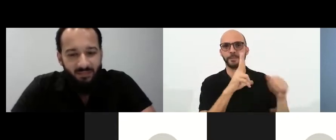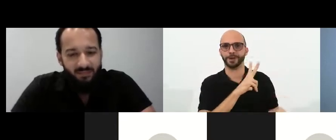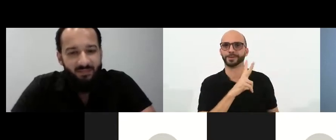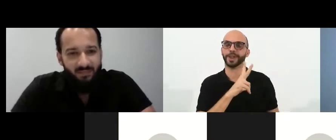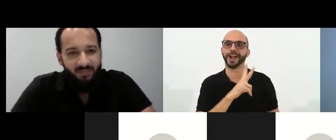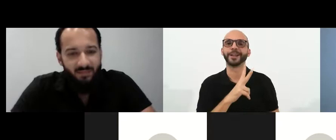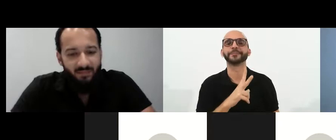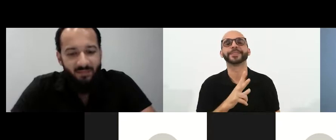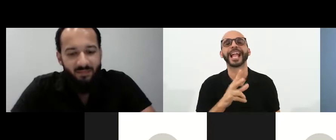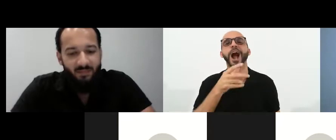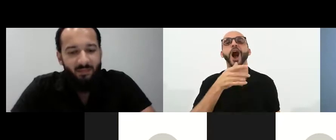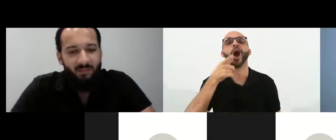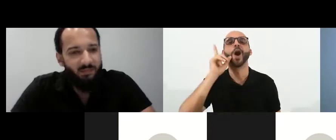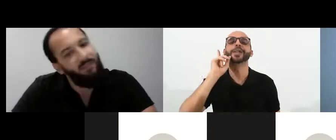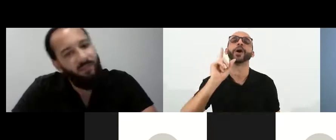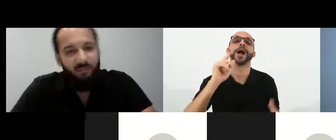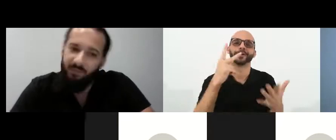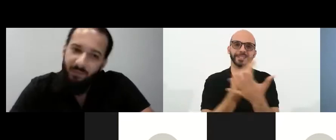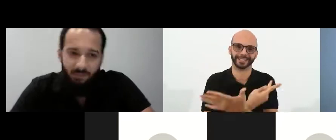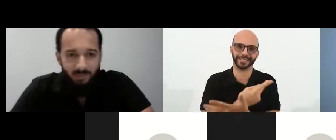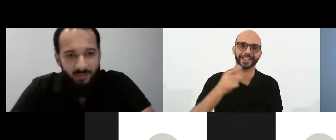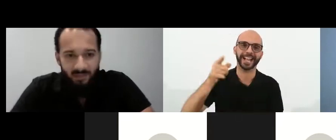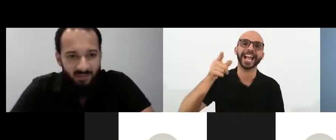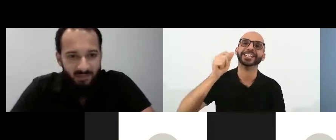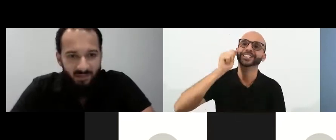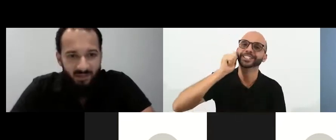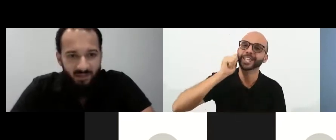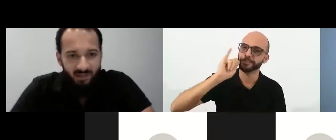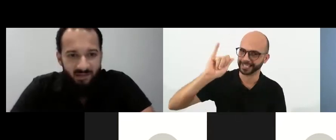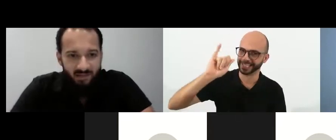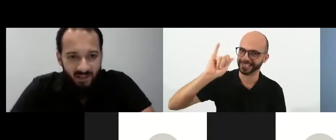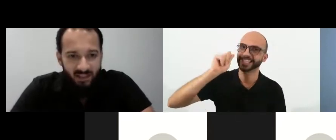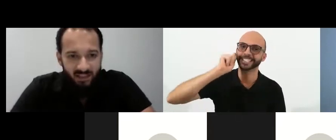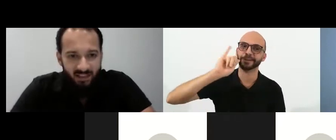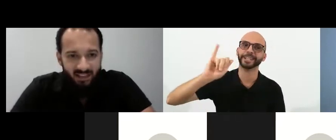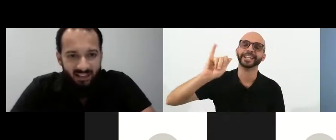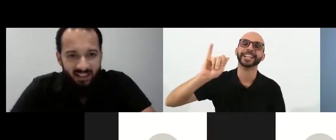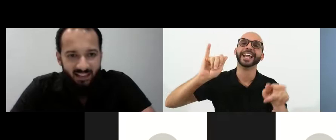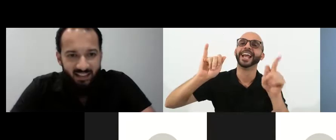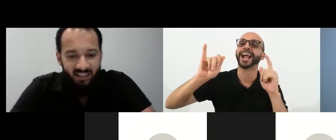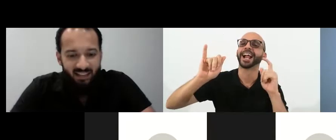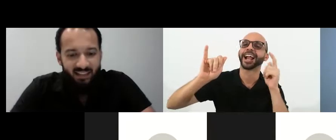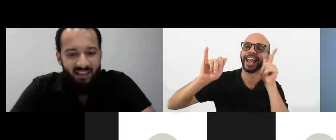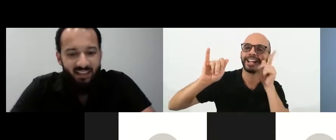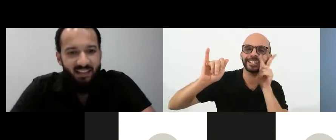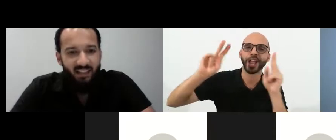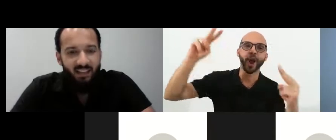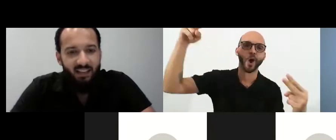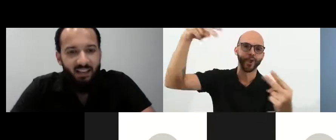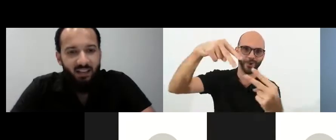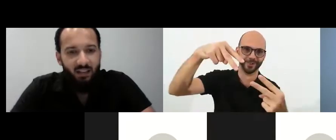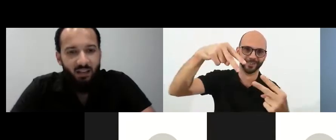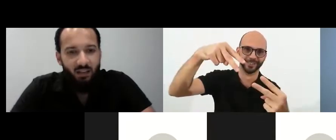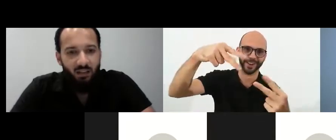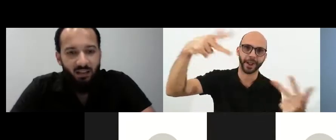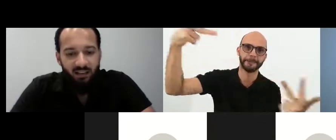estávamos interagindo, tendo esse momento de reunião, ontem aconteceu o quê? A Jamile, ela